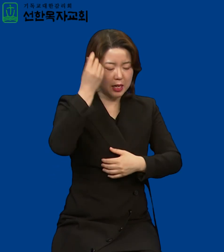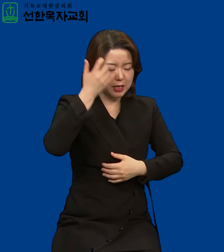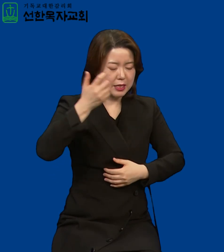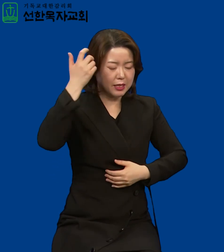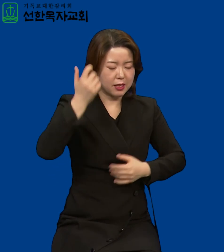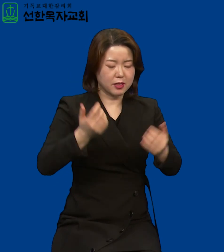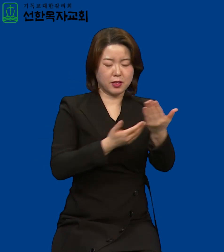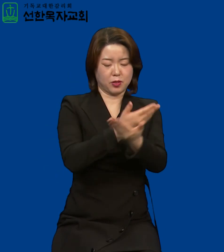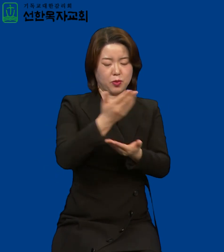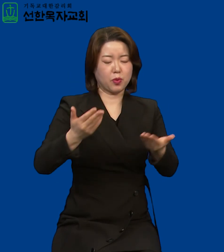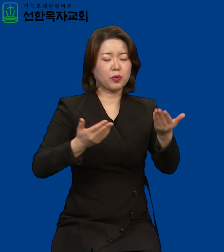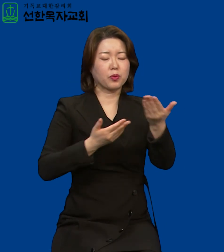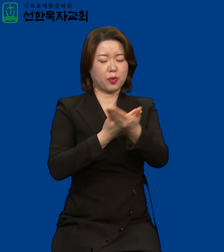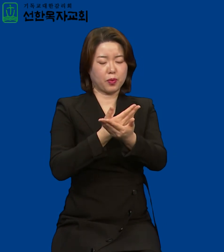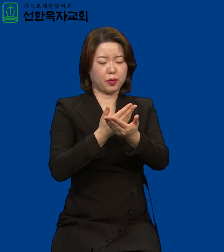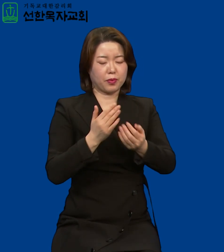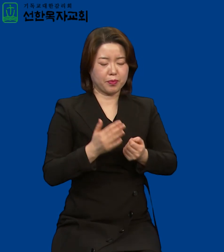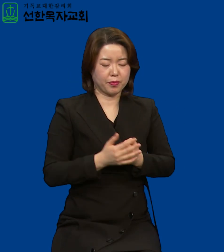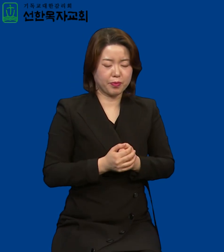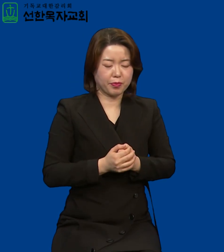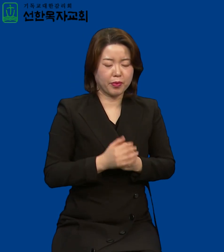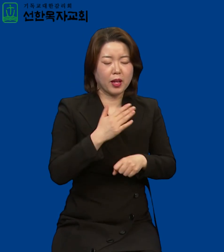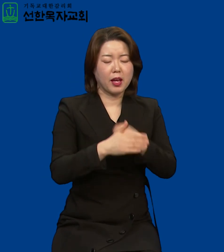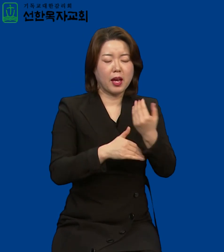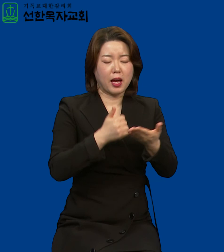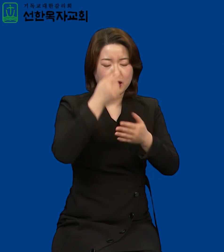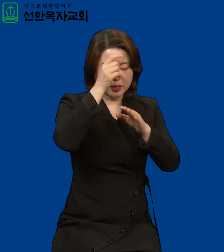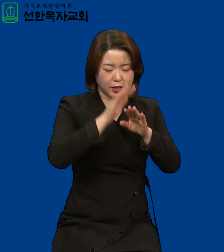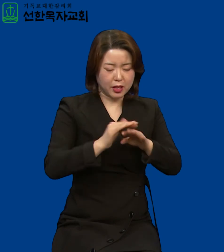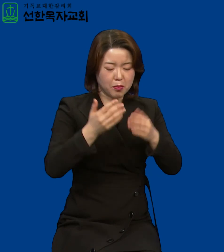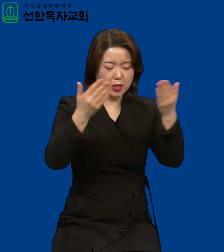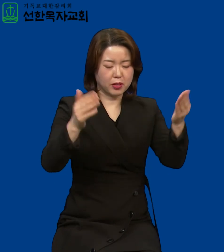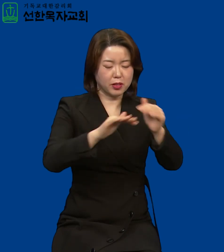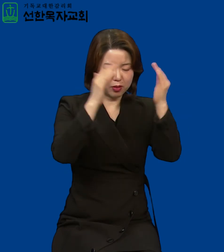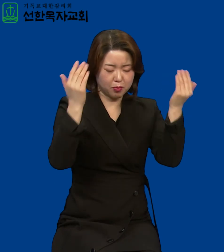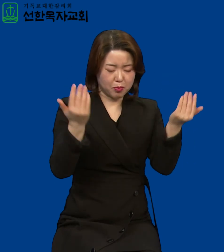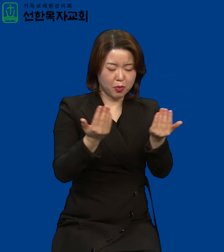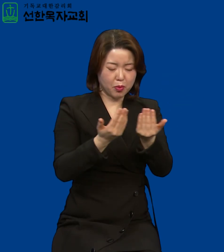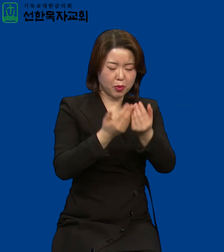성령의 교통하심이 하나님께 예배하는 모든